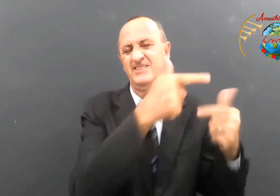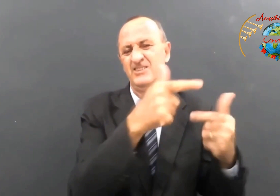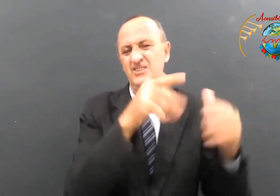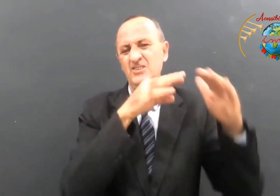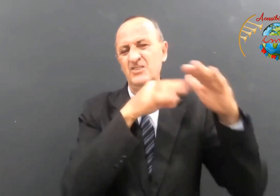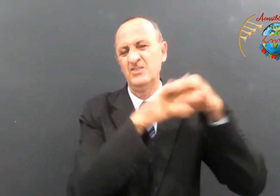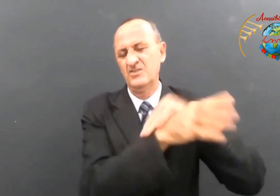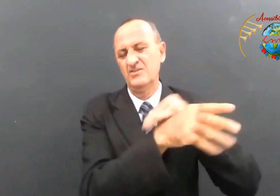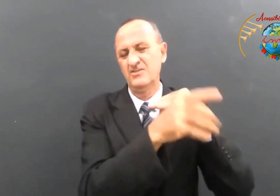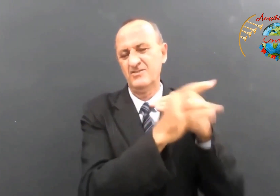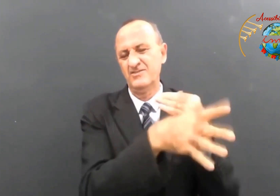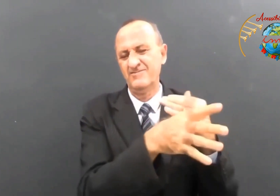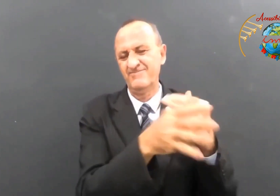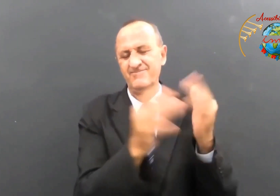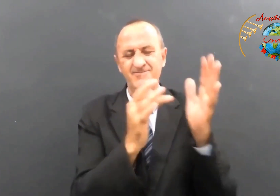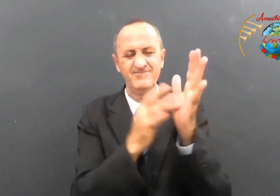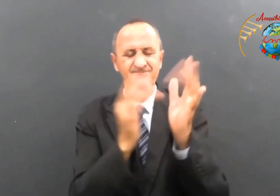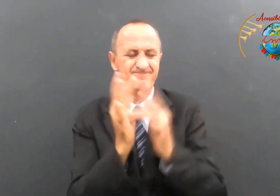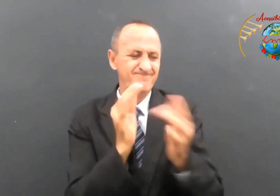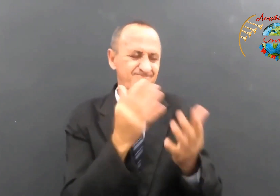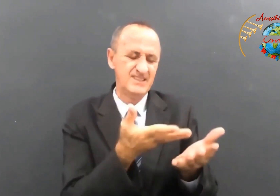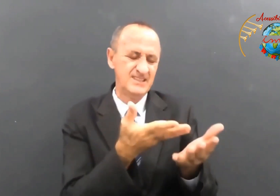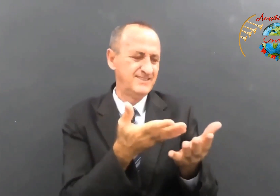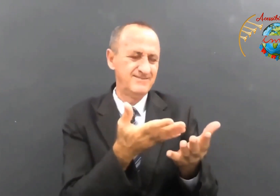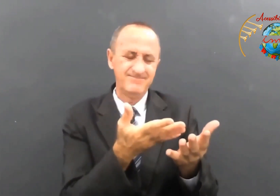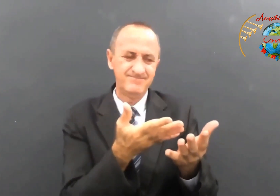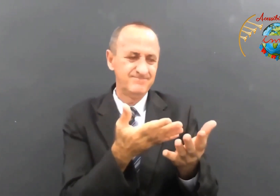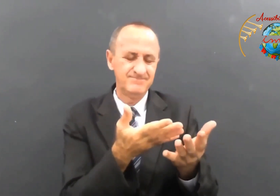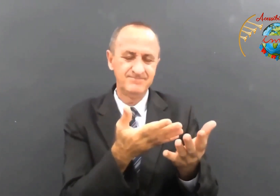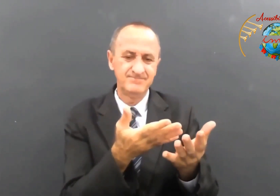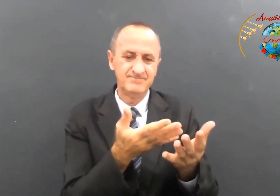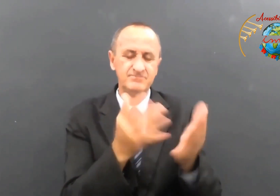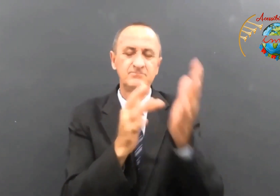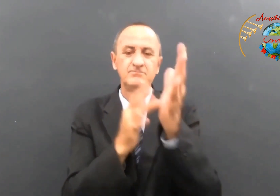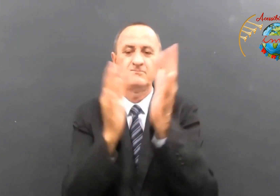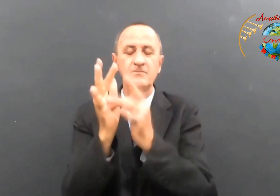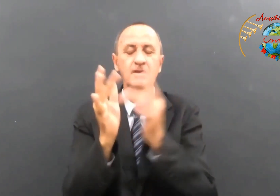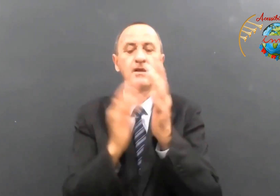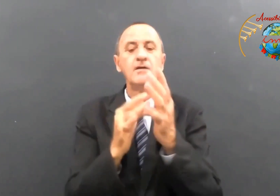nos costumes. Não é isso que Jesus estava explicando ali.